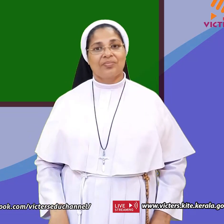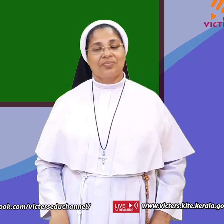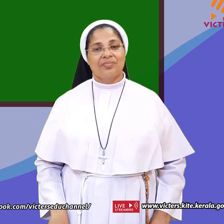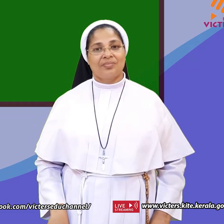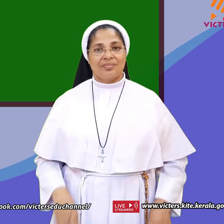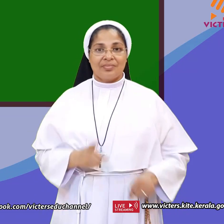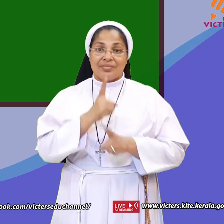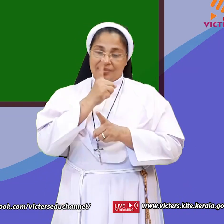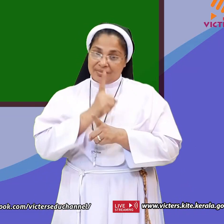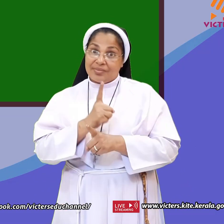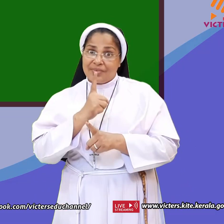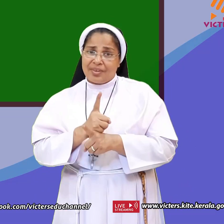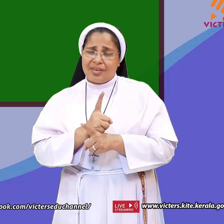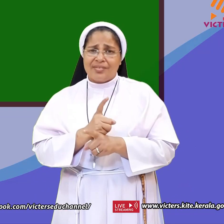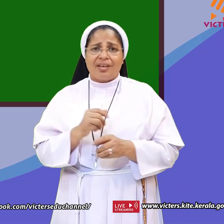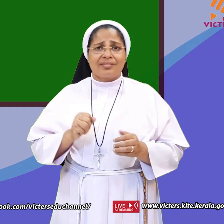അധ്യാപകർ തയ്യാറാക്കിയ